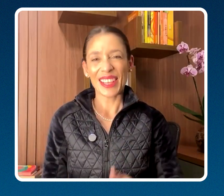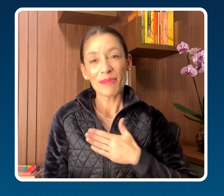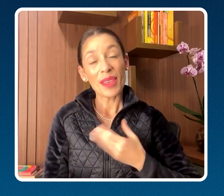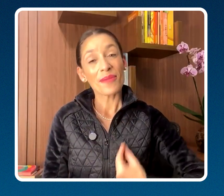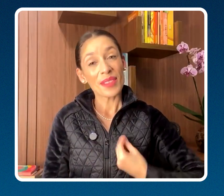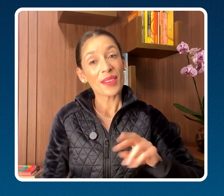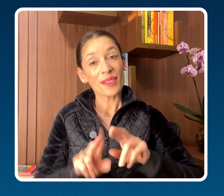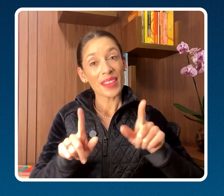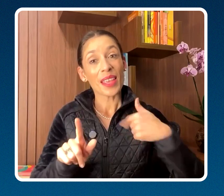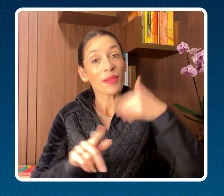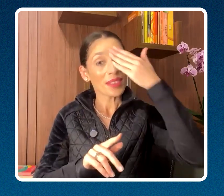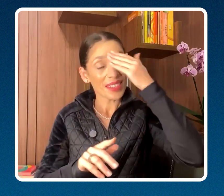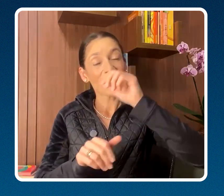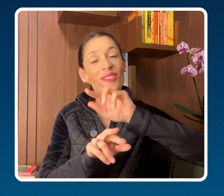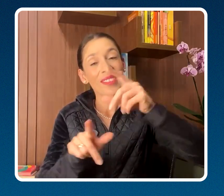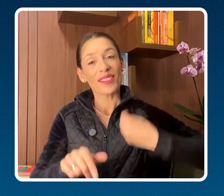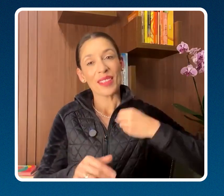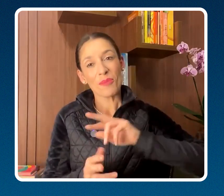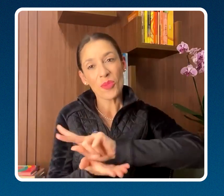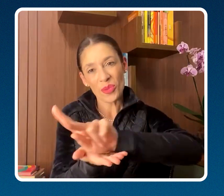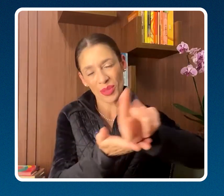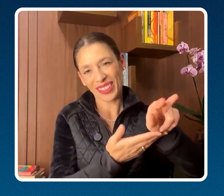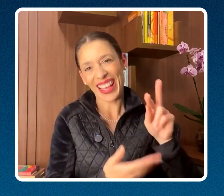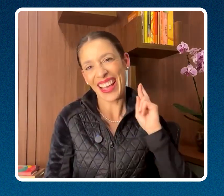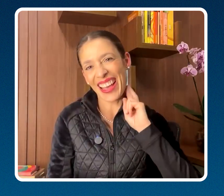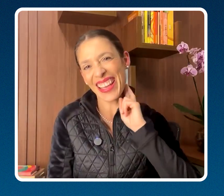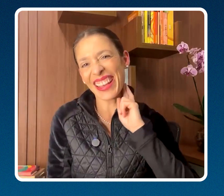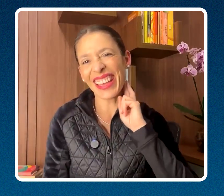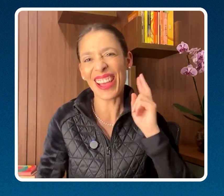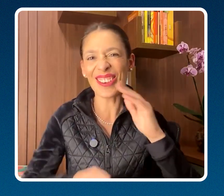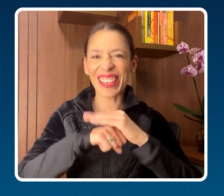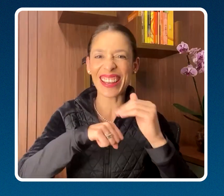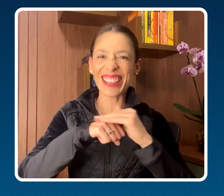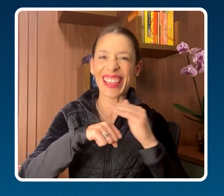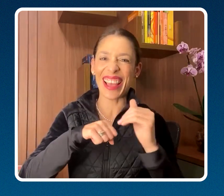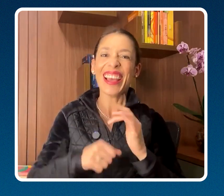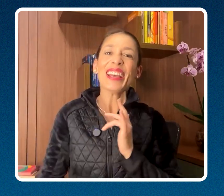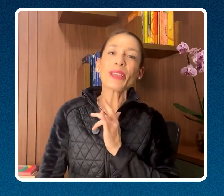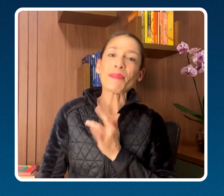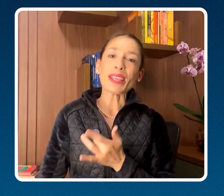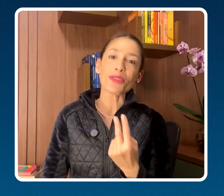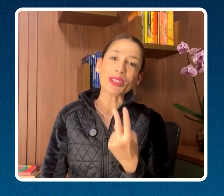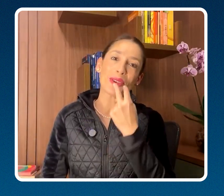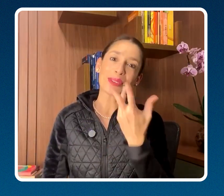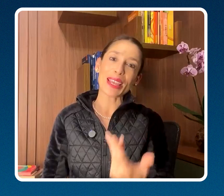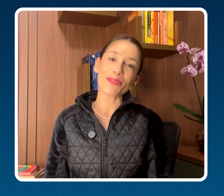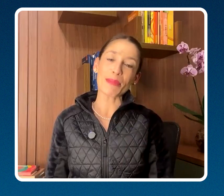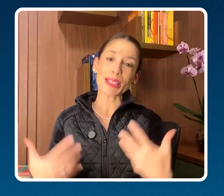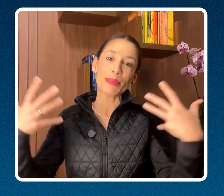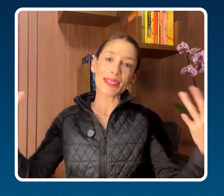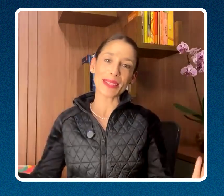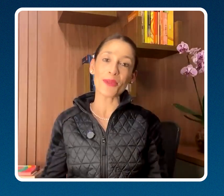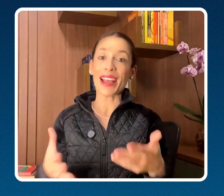estou fazendo diferença na vida de muitos. Isso. Ai, Raquel, querida, que pena que você não consegue